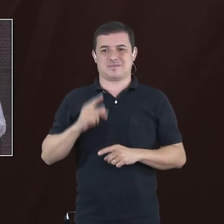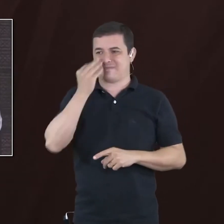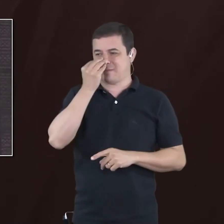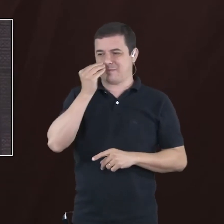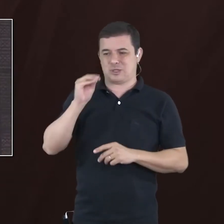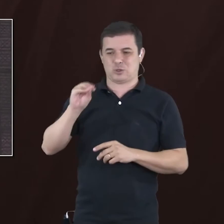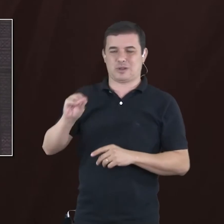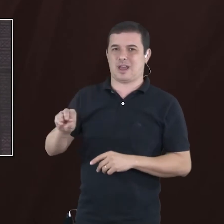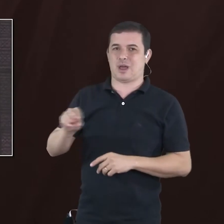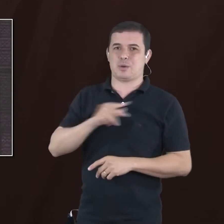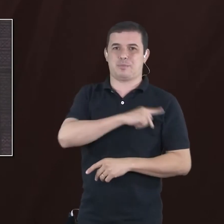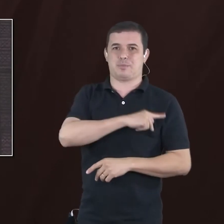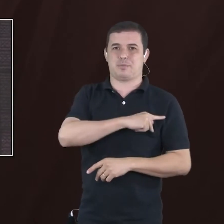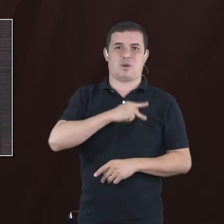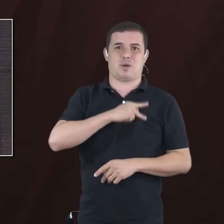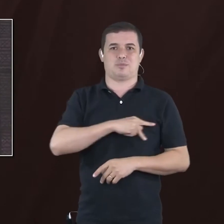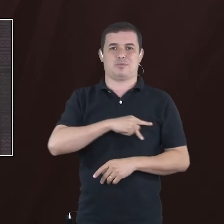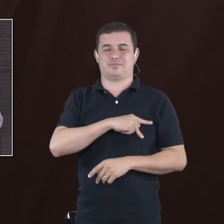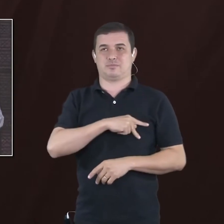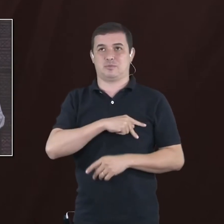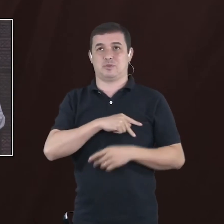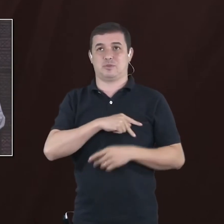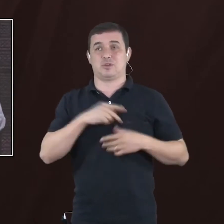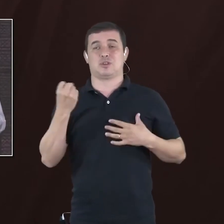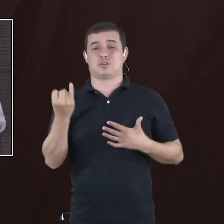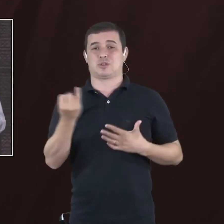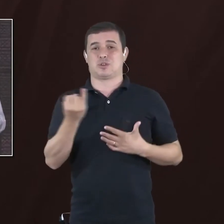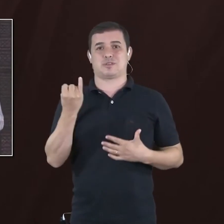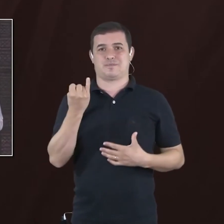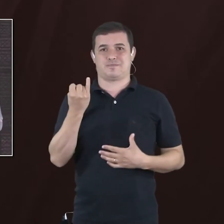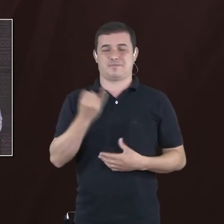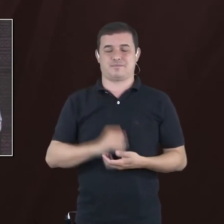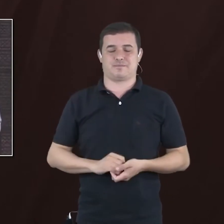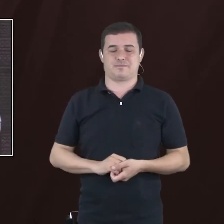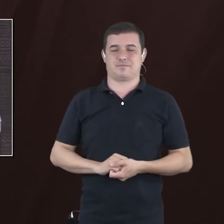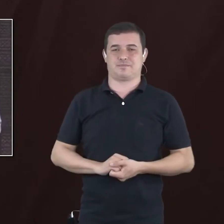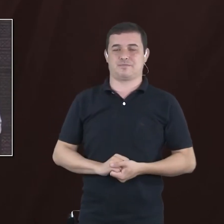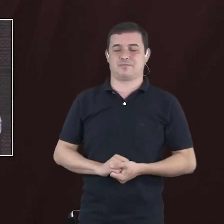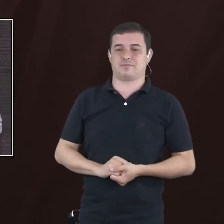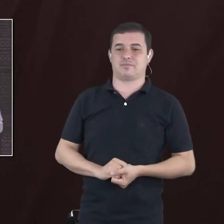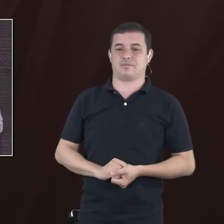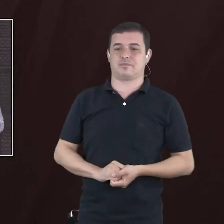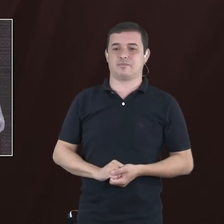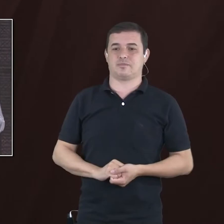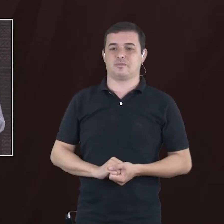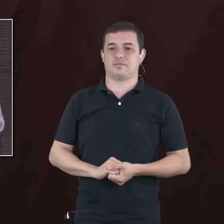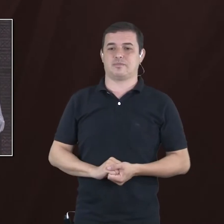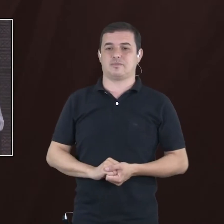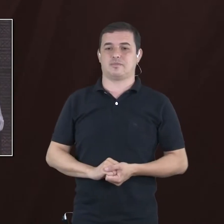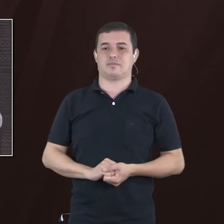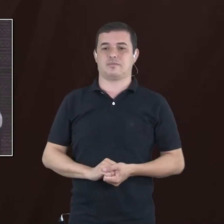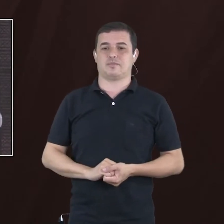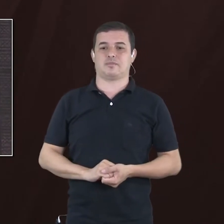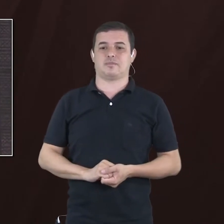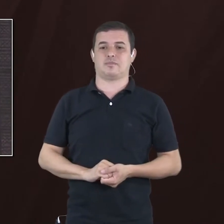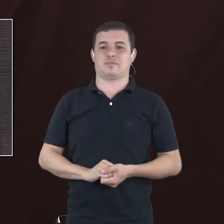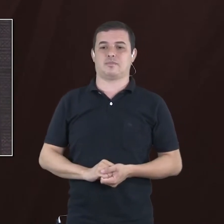ficou só. Na sua segunda prisão, já expliquei hoje de manhã, ele foi preso como